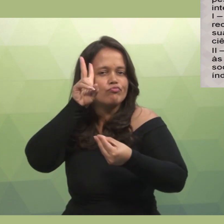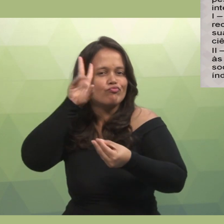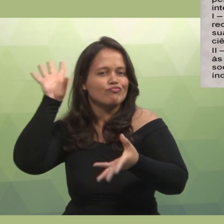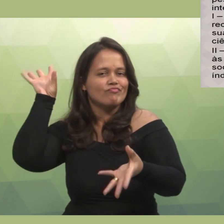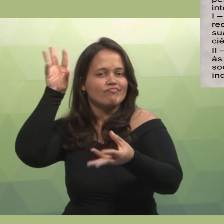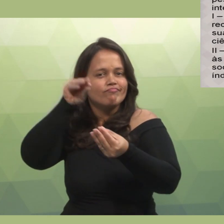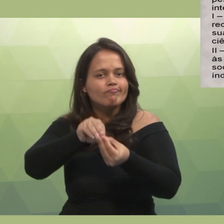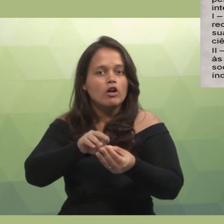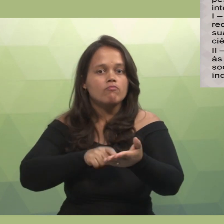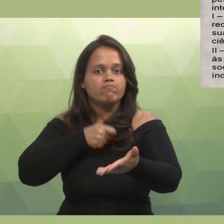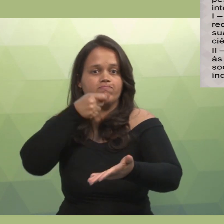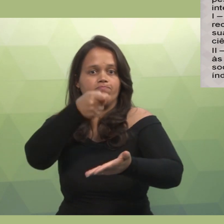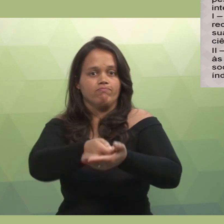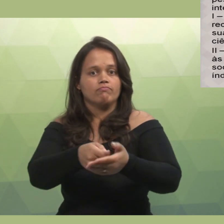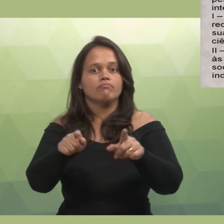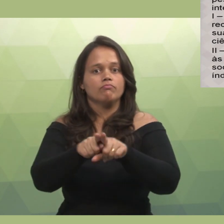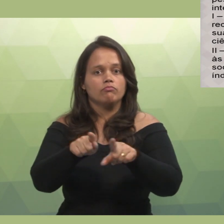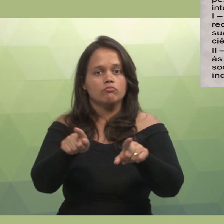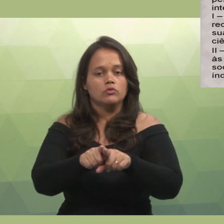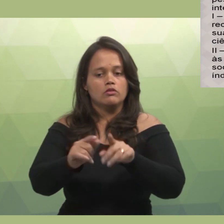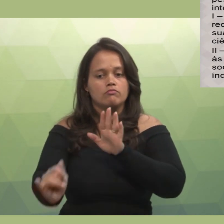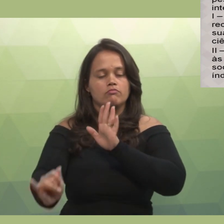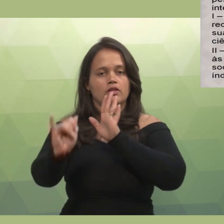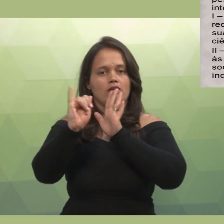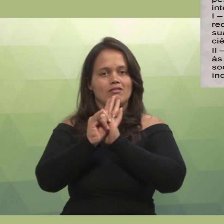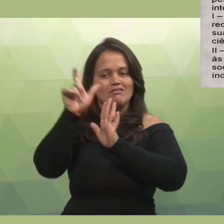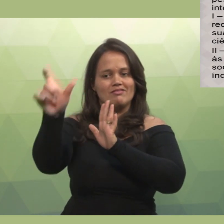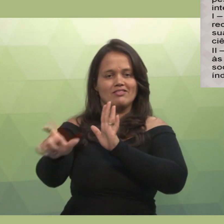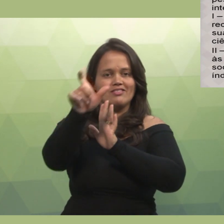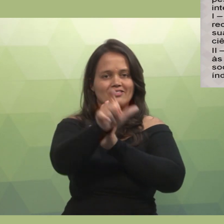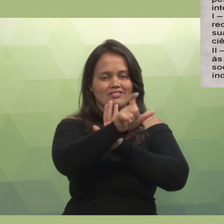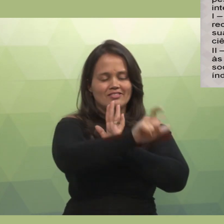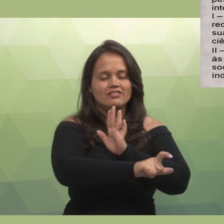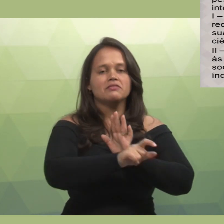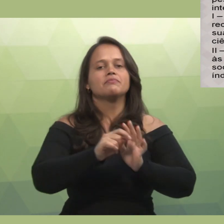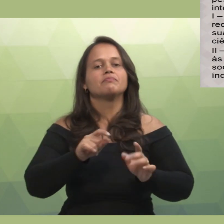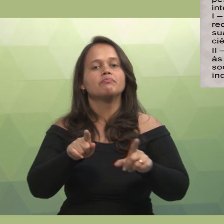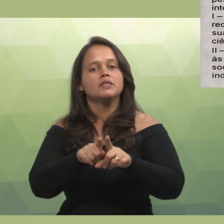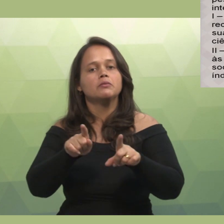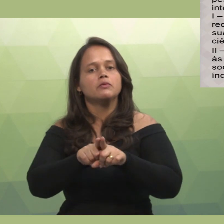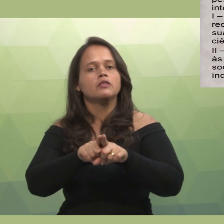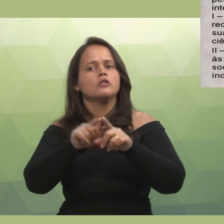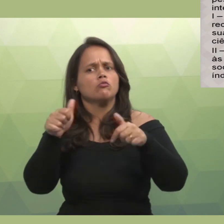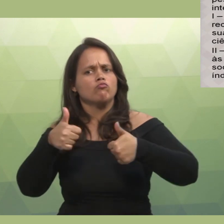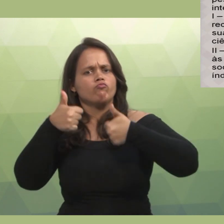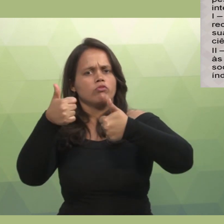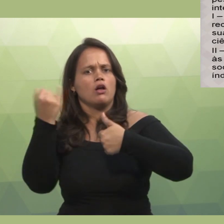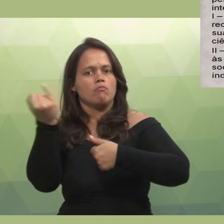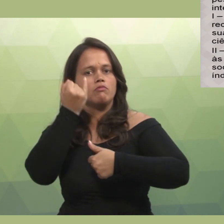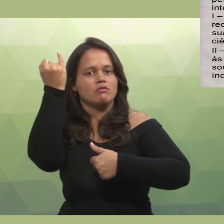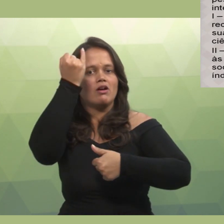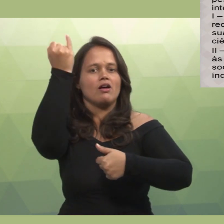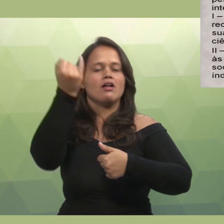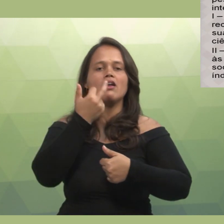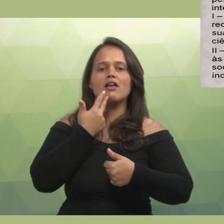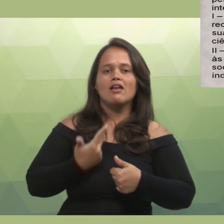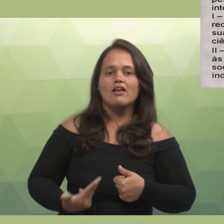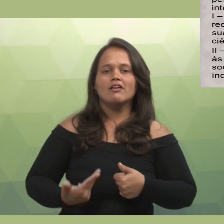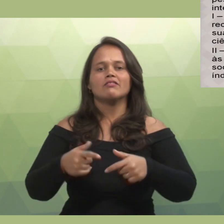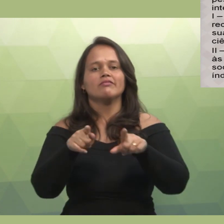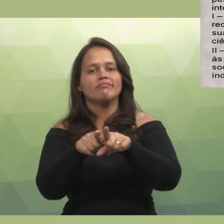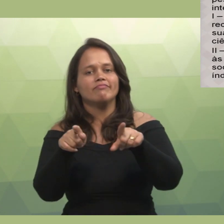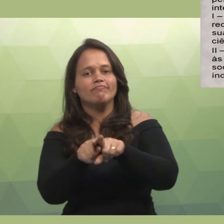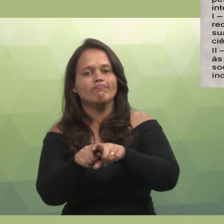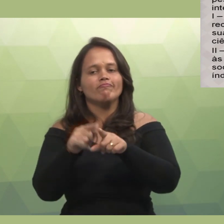de suas memórias históricas, a reafirmação de suas identidades étnicas, a valorização de